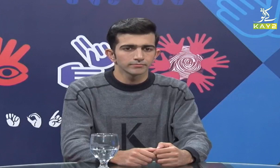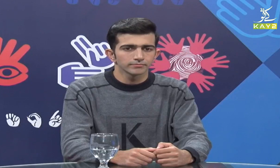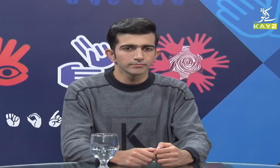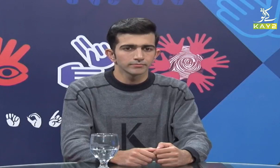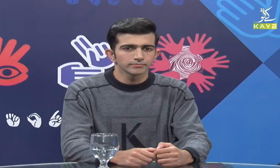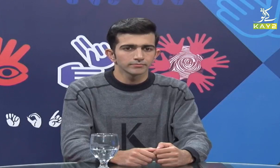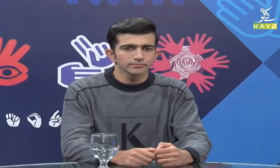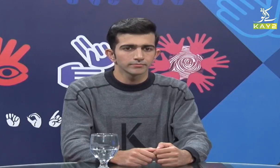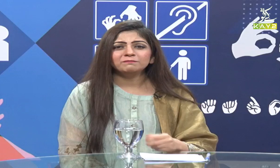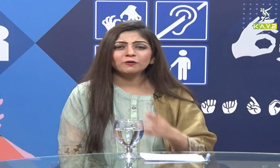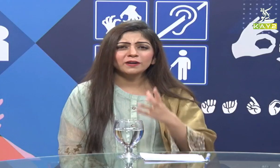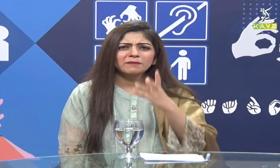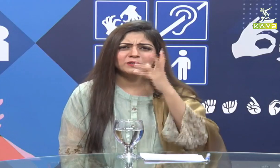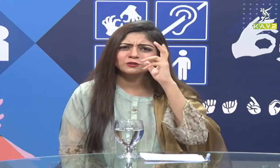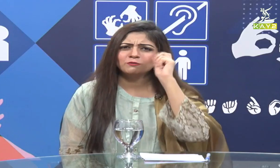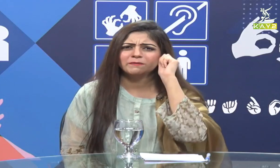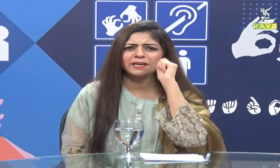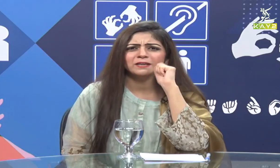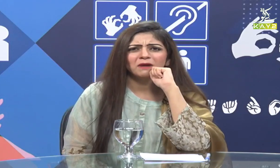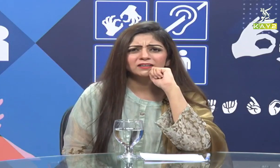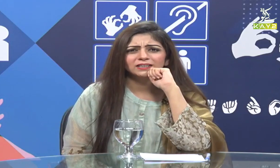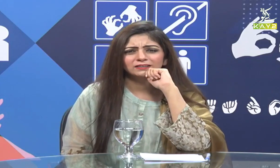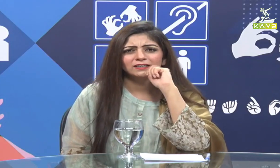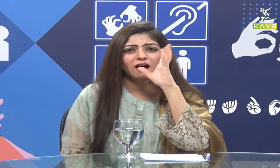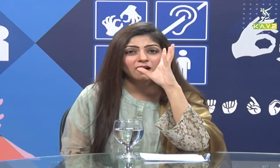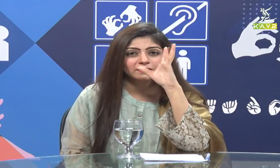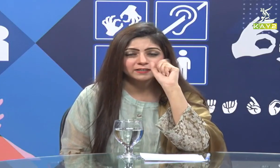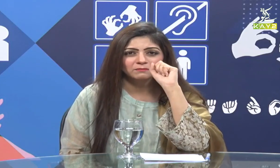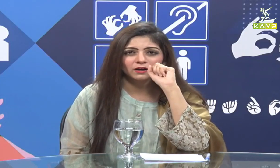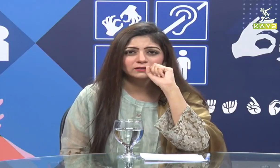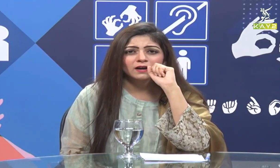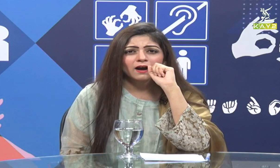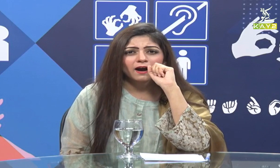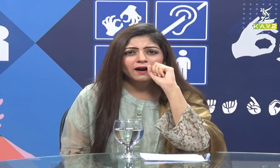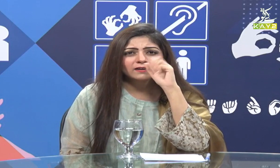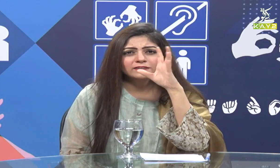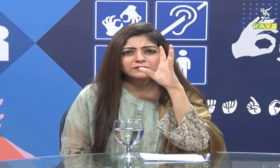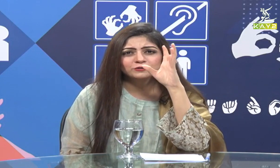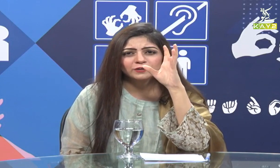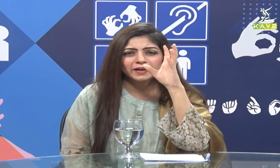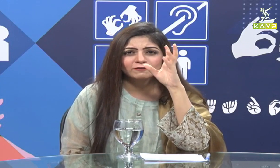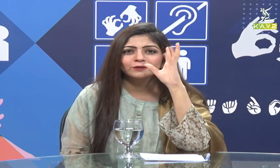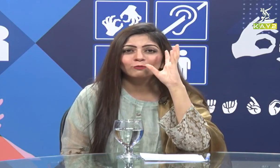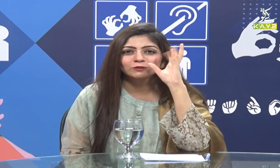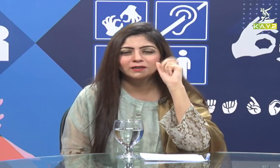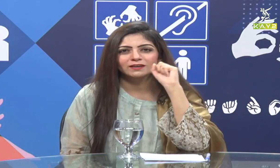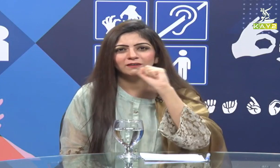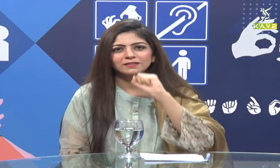करना। और प्रोग्राम के शुरू में मैंने एक बात की थी, आर्ट की बात। आर्ट जो है वो एक बहुत बड़ा लफ्ज़ है।